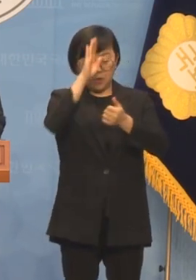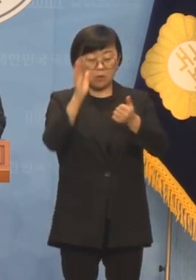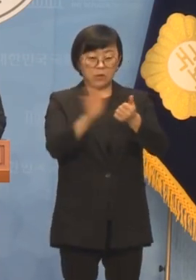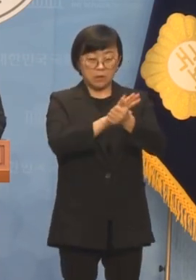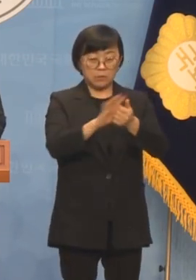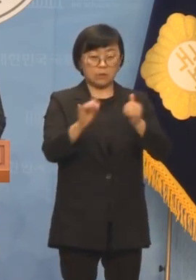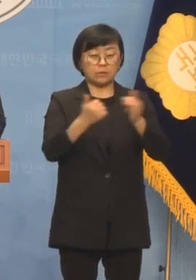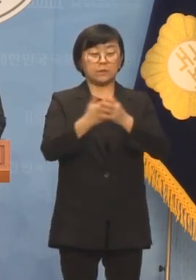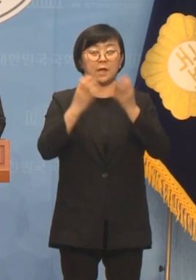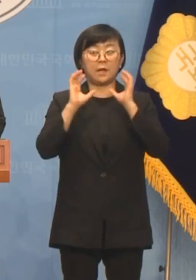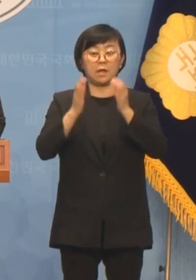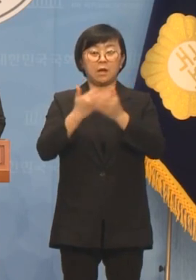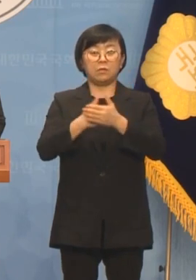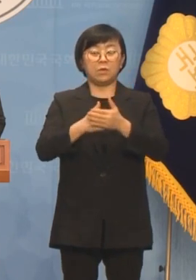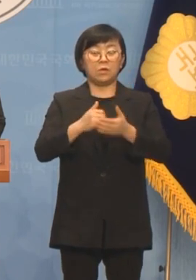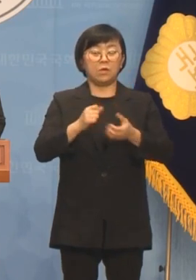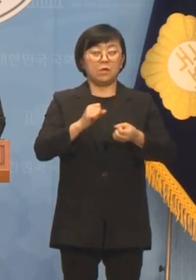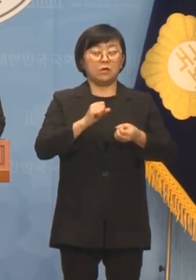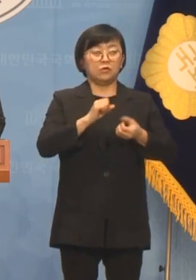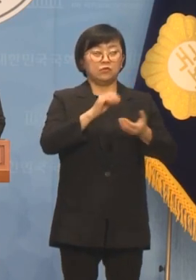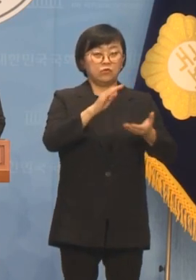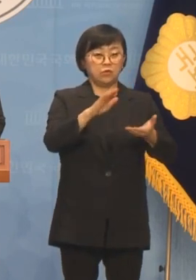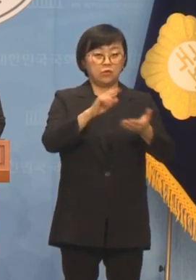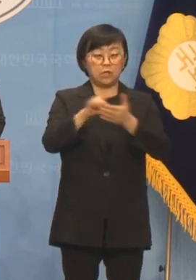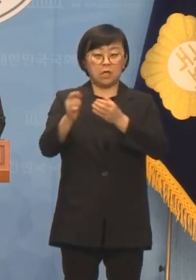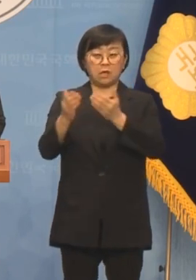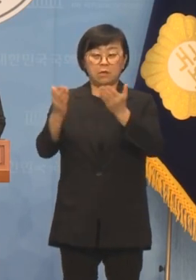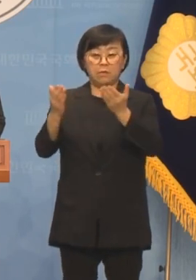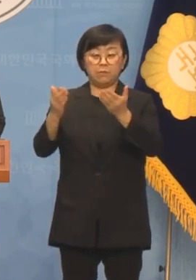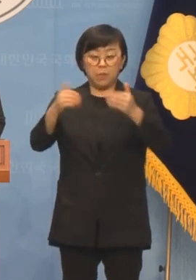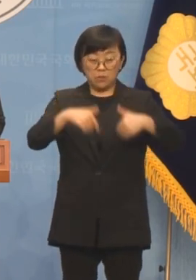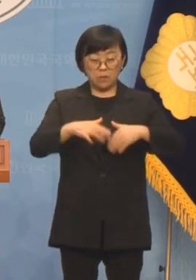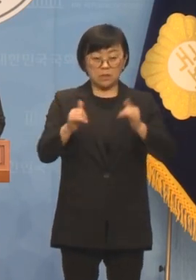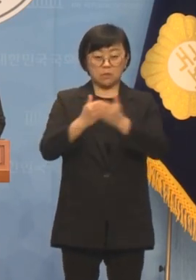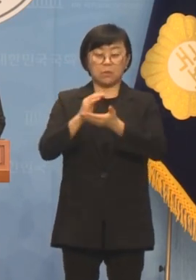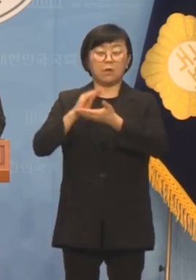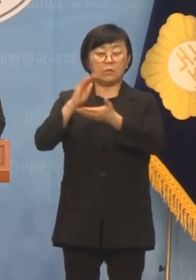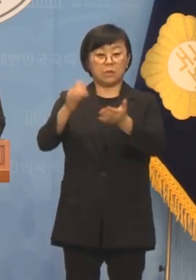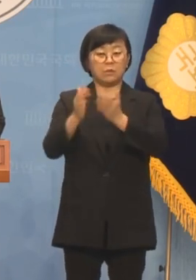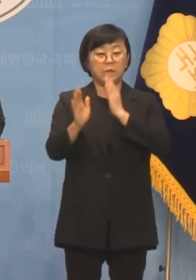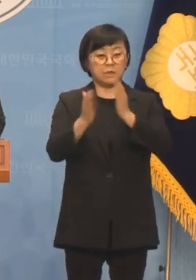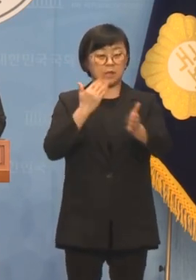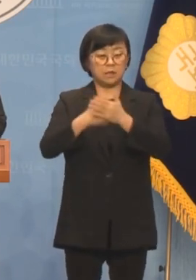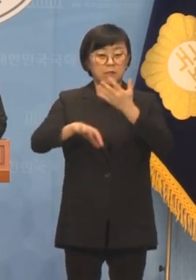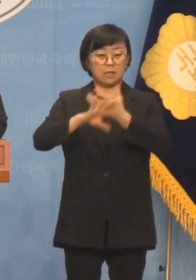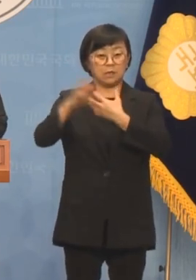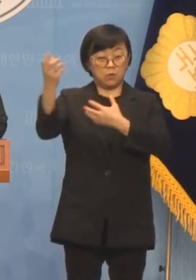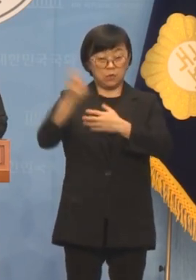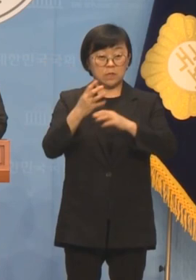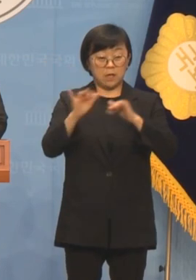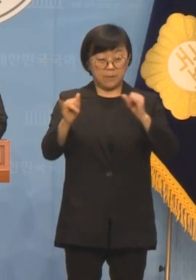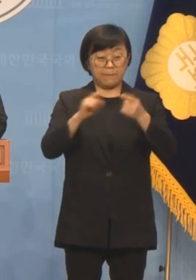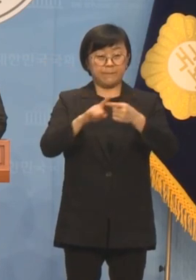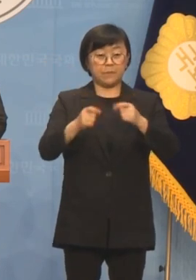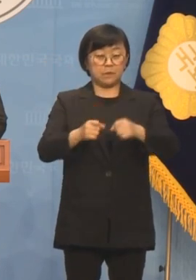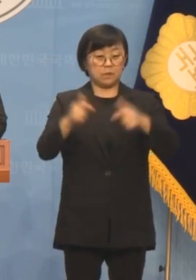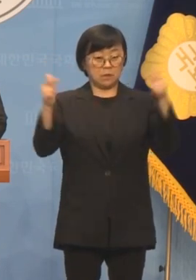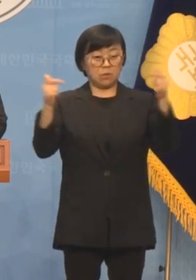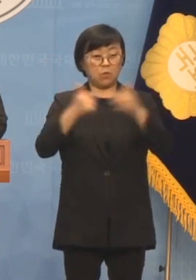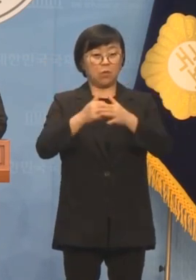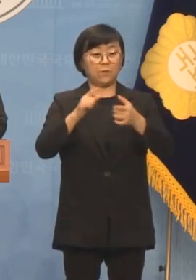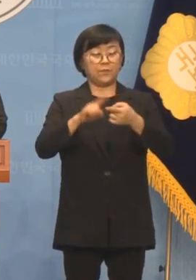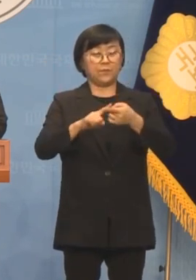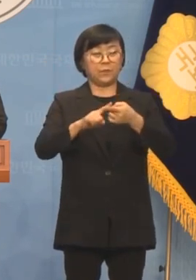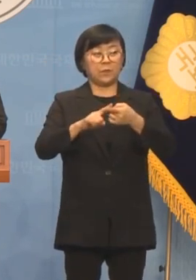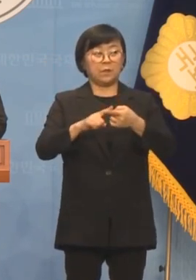돌봄 서비스 분야 소요 공급을 불일치 해결 방안으로 외국 인력 대폭 늘리고 해당 업종을